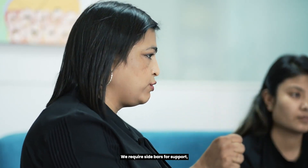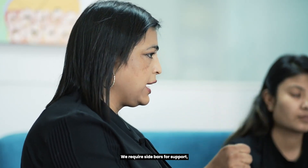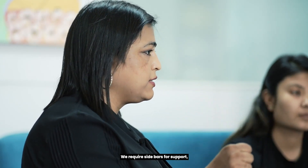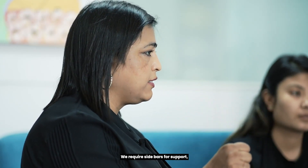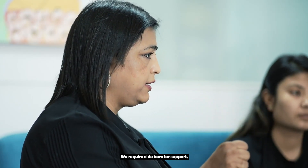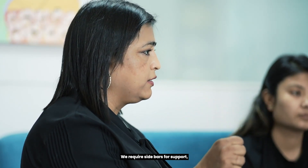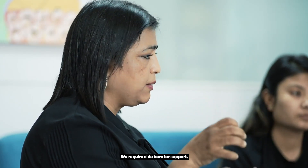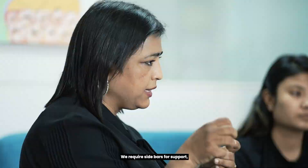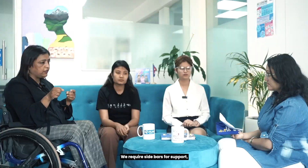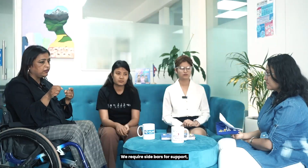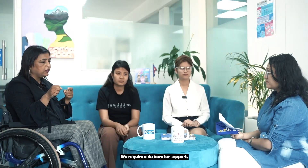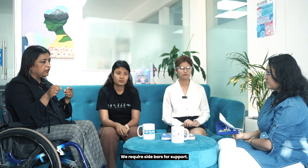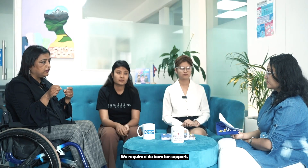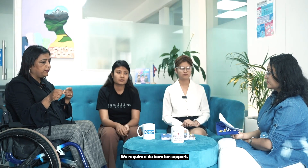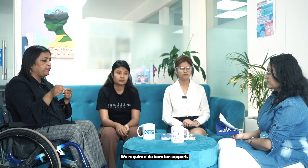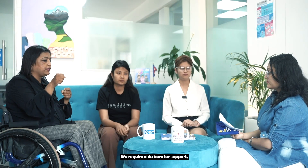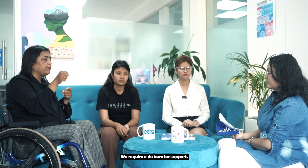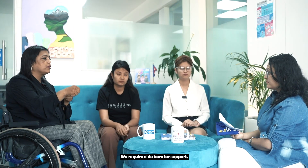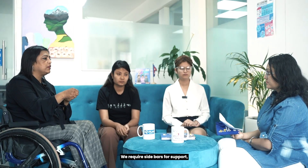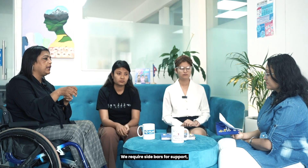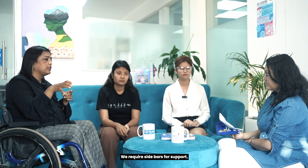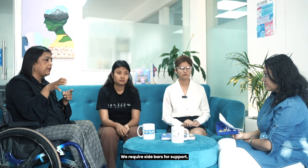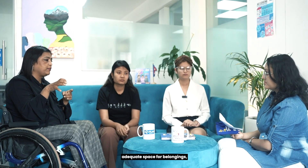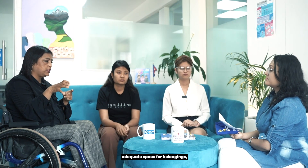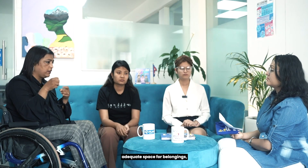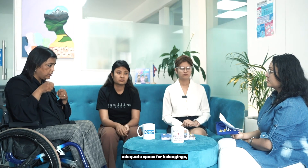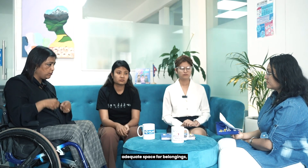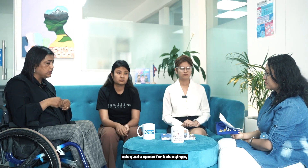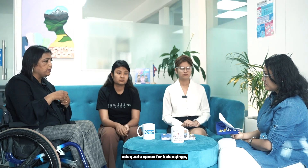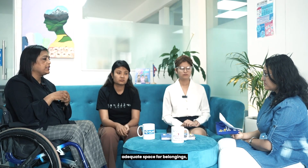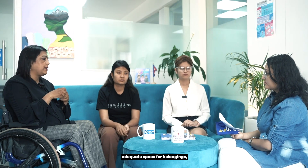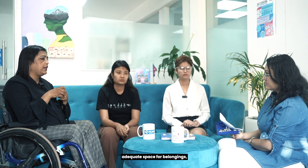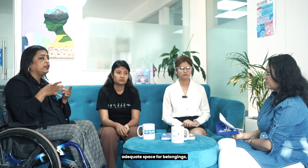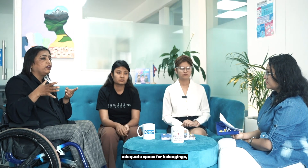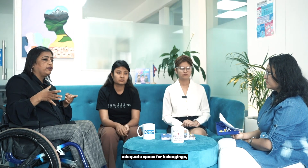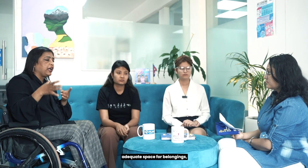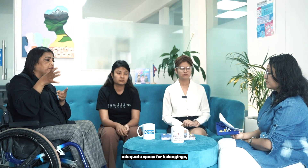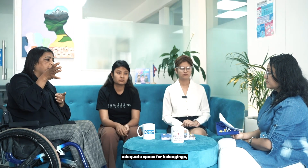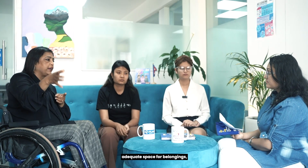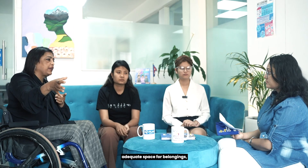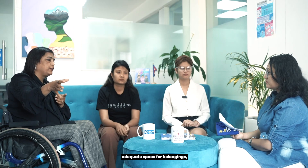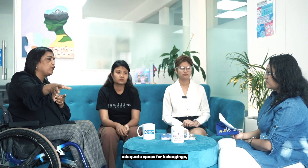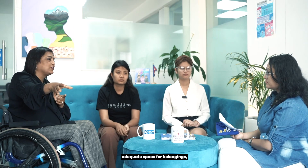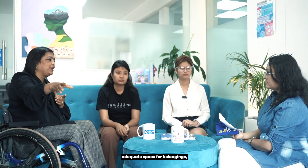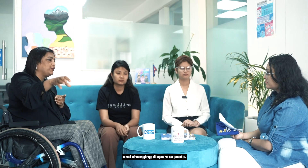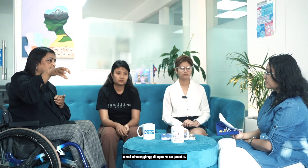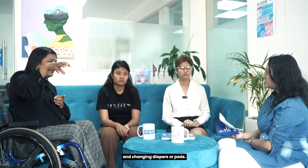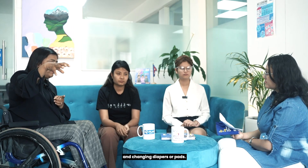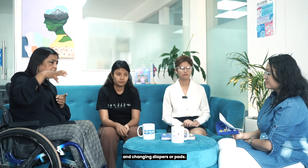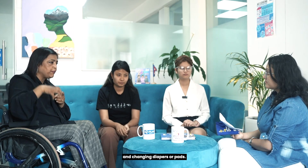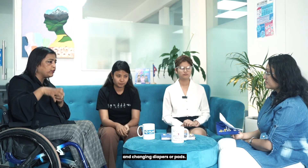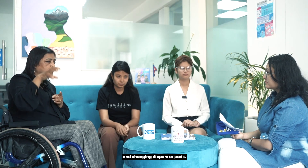साइड बारहरू चाहिन्छ होइन, समातेर त्यहाँ बस्नलाई, समातेर ओल्छेरमा जानलाई, अनि आफ्नो ब्याग राख्ने ठाउँ